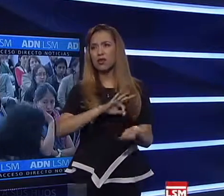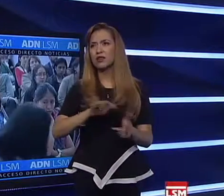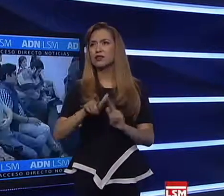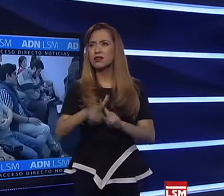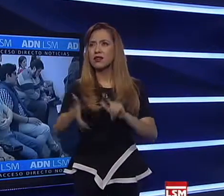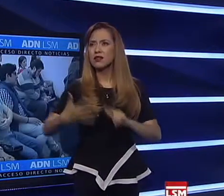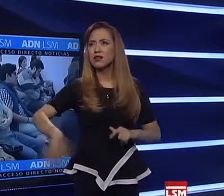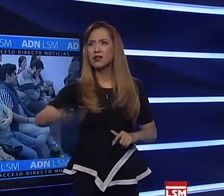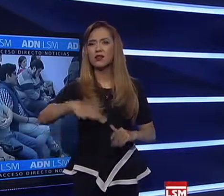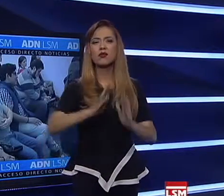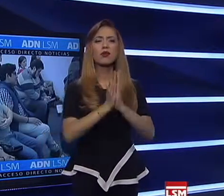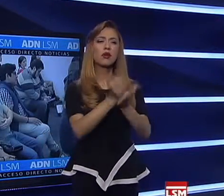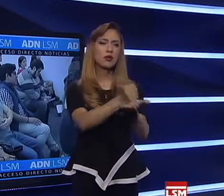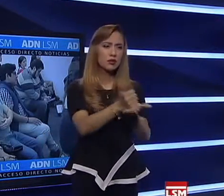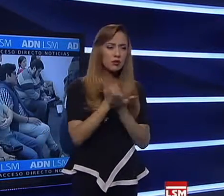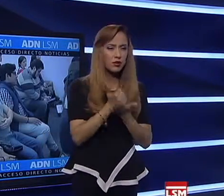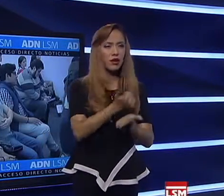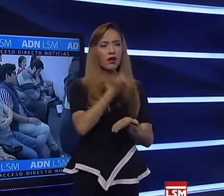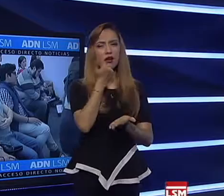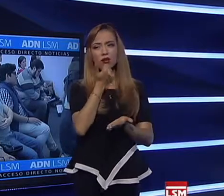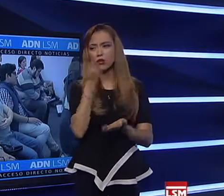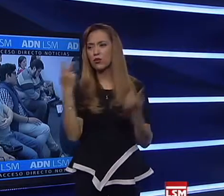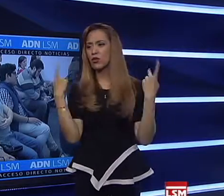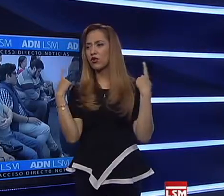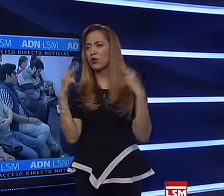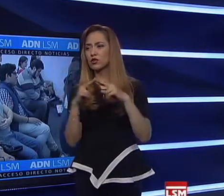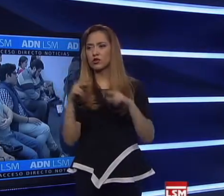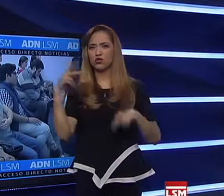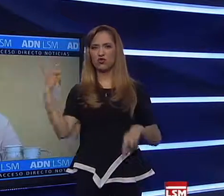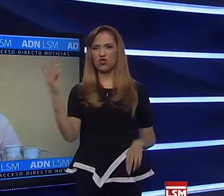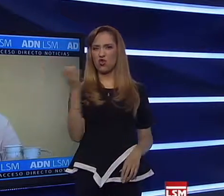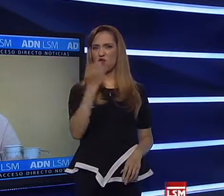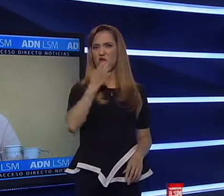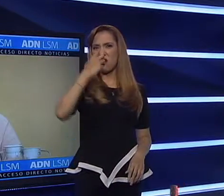de profesores y estudiantes del Colegio de México para continuar su lucha.